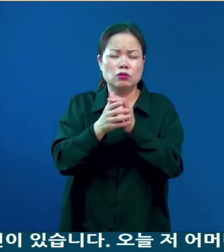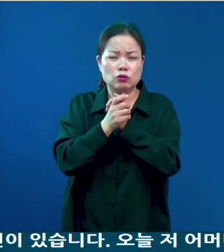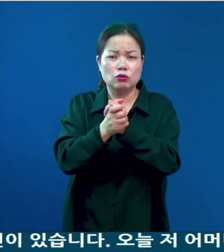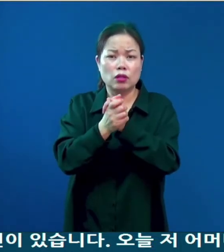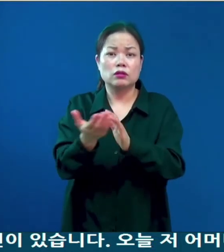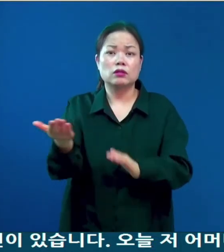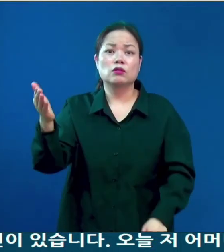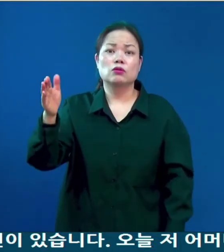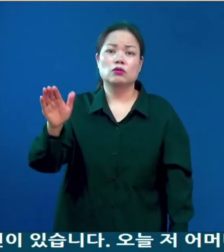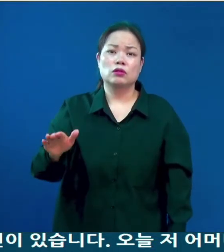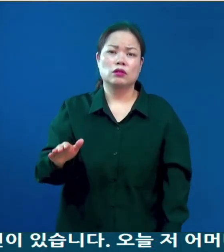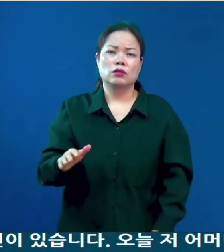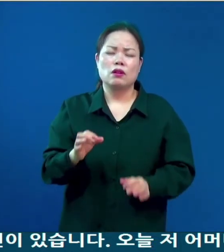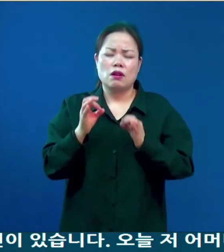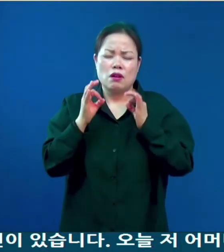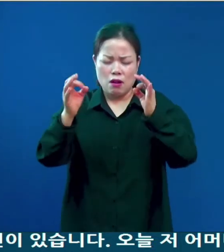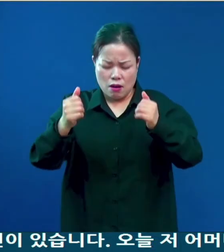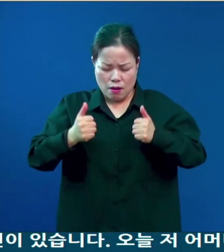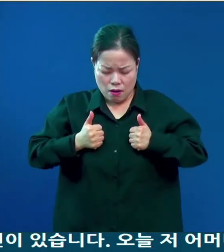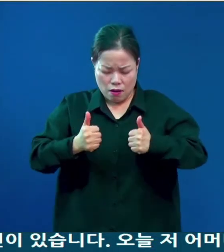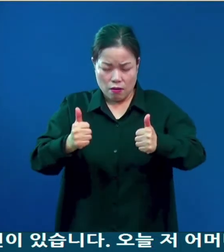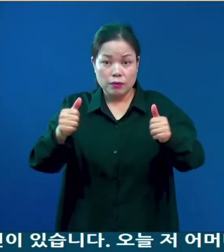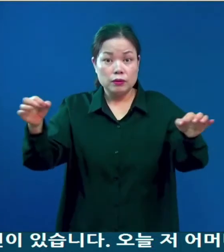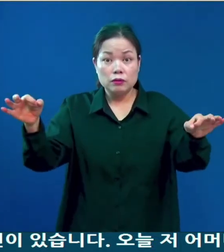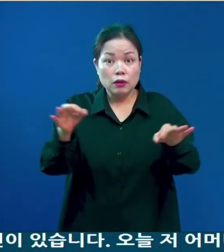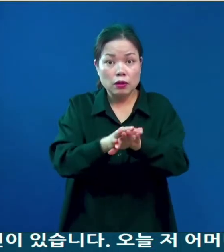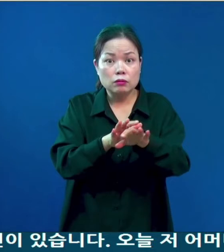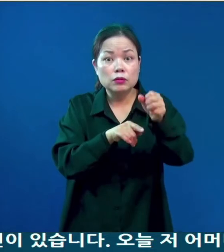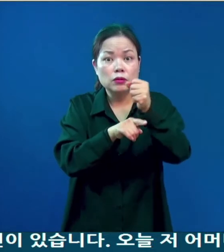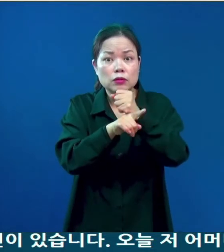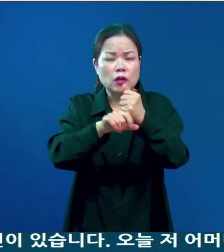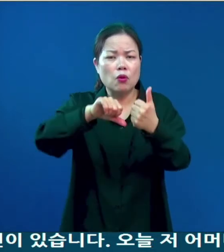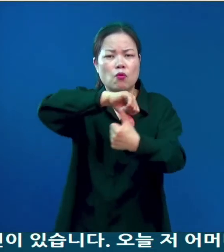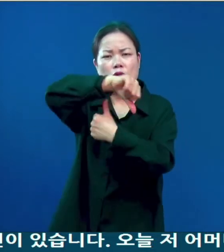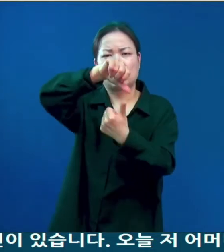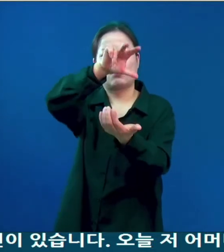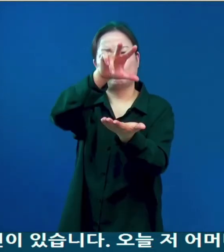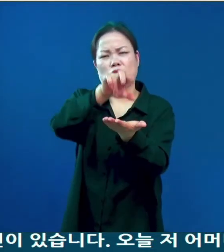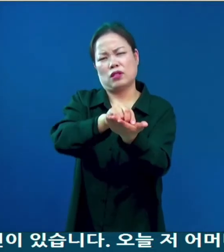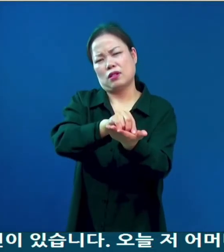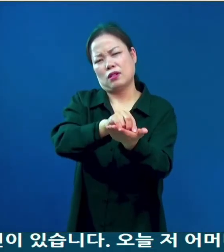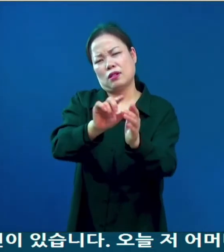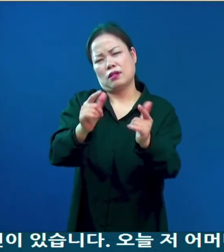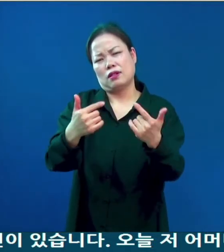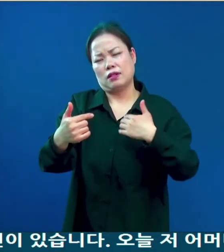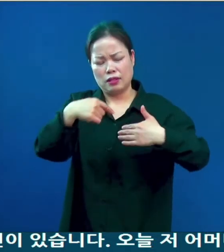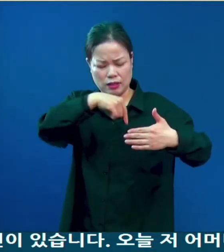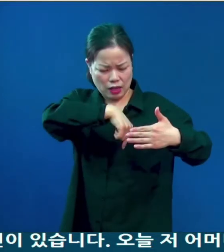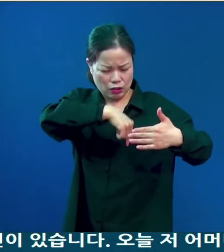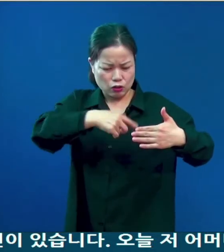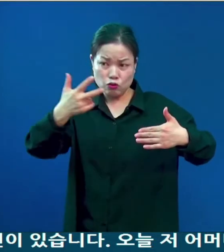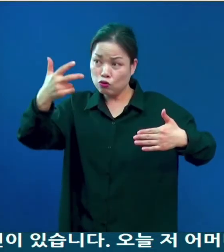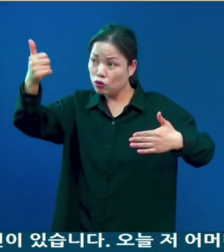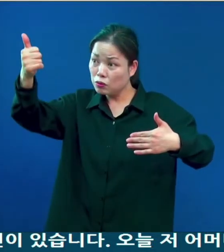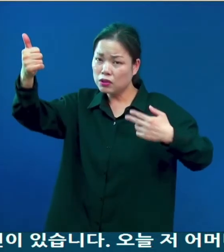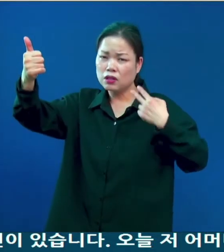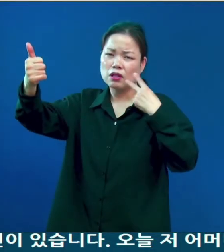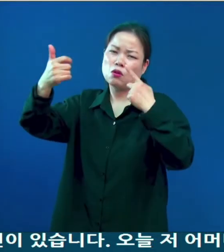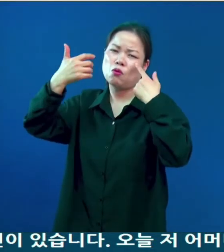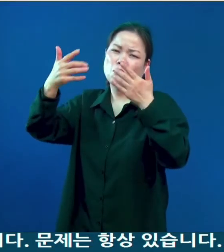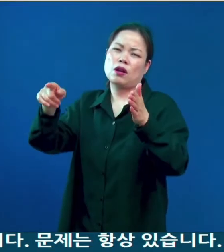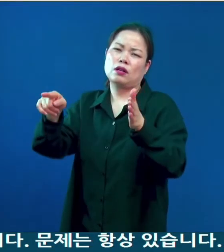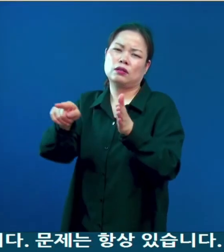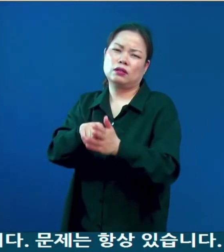불구하고 저런 애씀이 다 사라진 이유는 환경의 문제가 아니라 내면의 주님을 향한